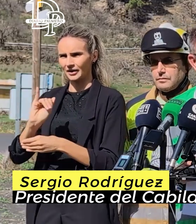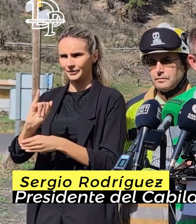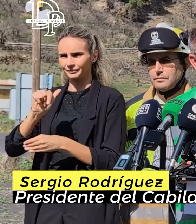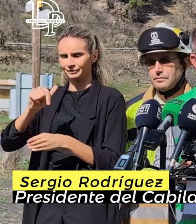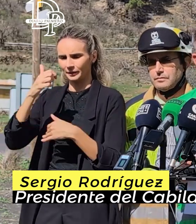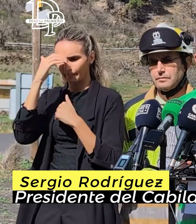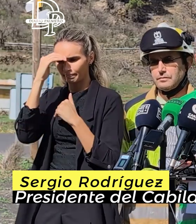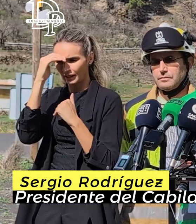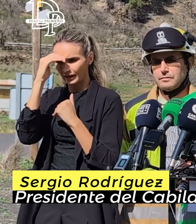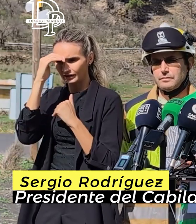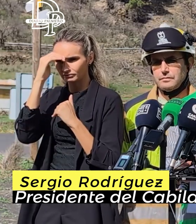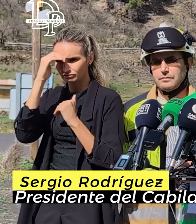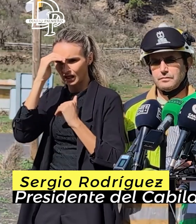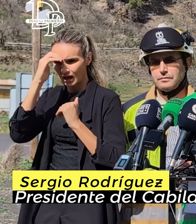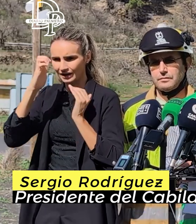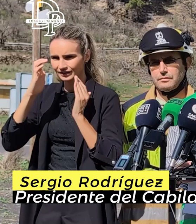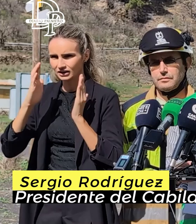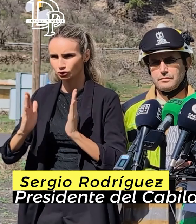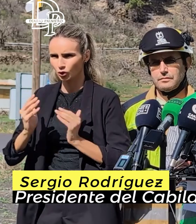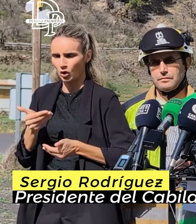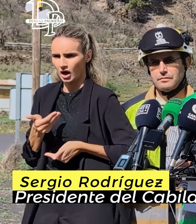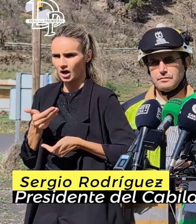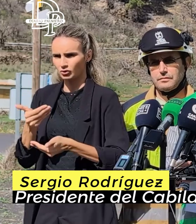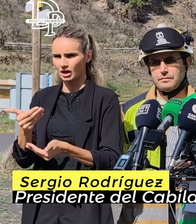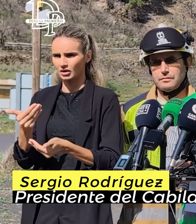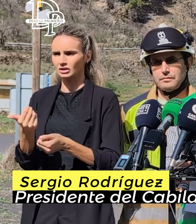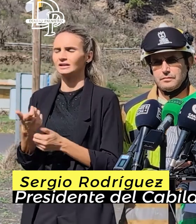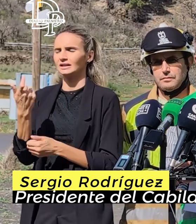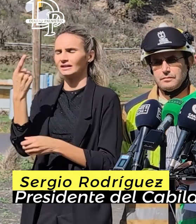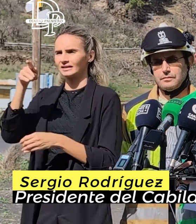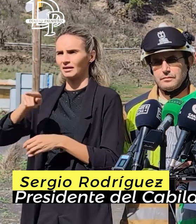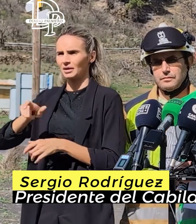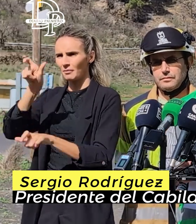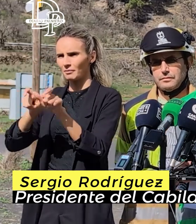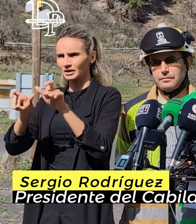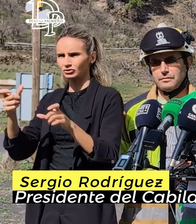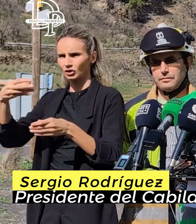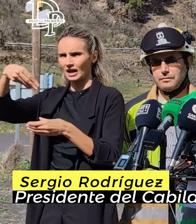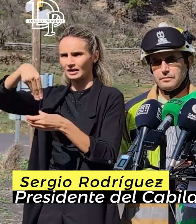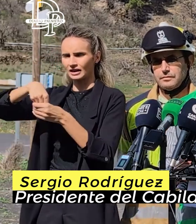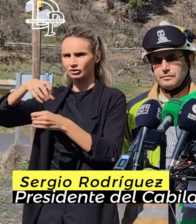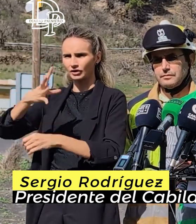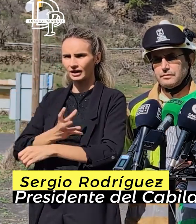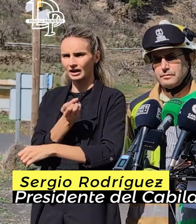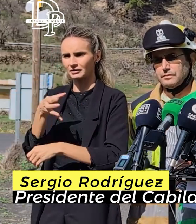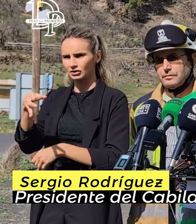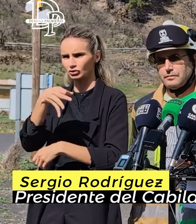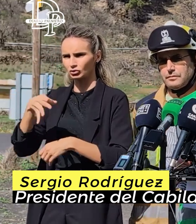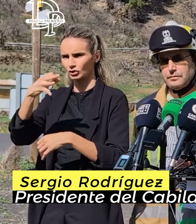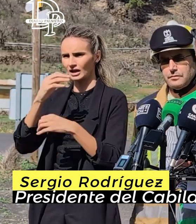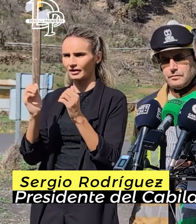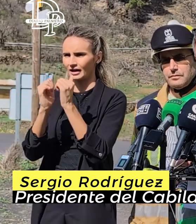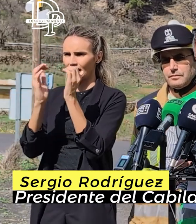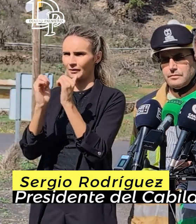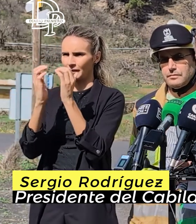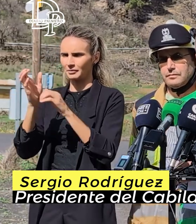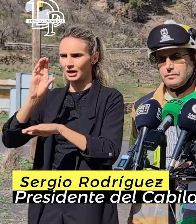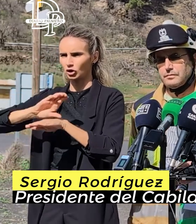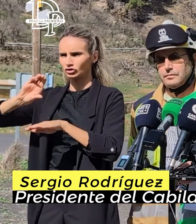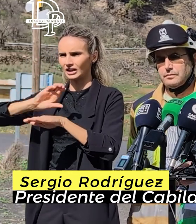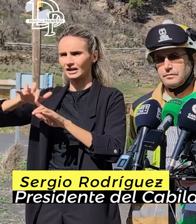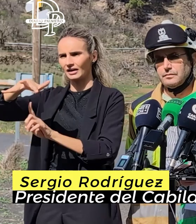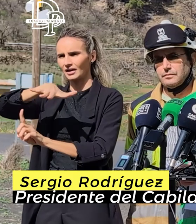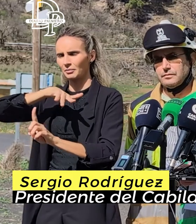la atención en un primer momento. Hablamos de personal del Cabildo Insular de La Palma, de la Consejería de